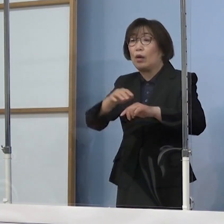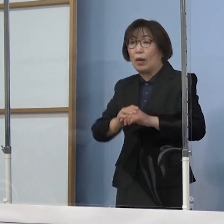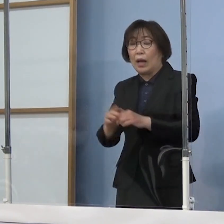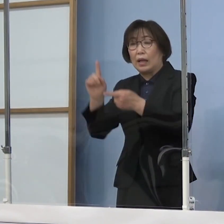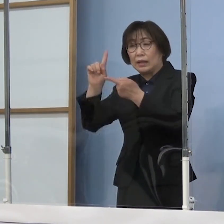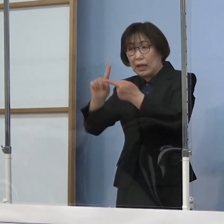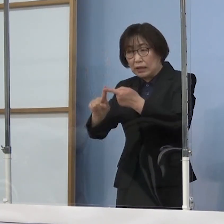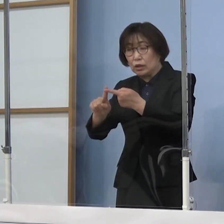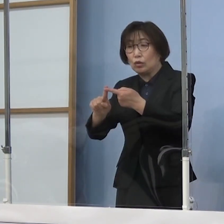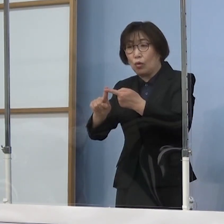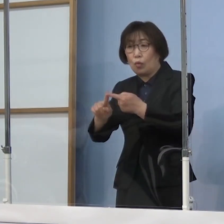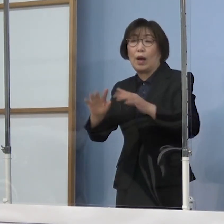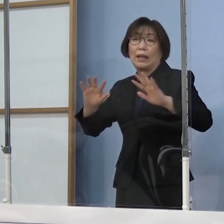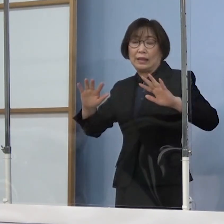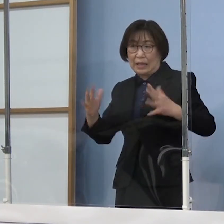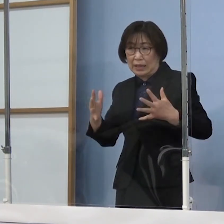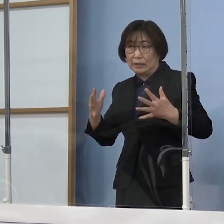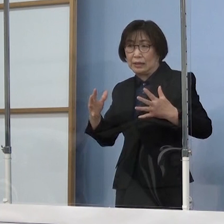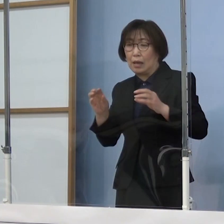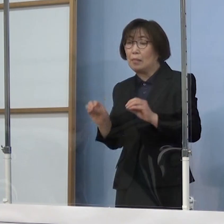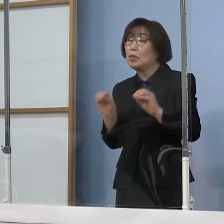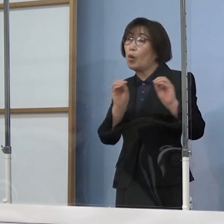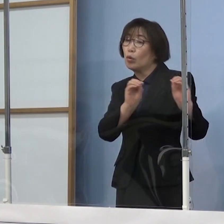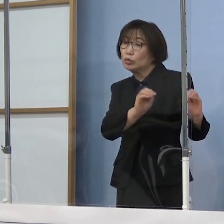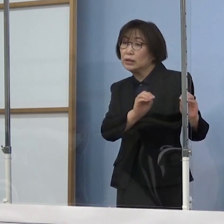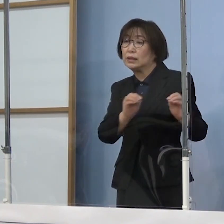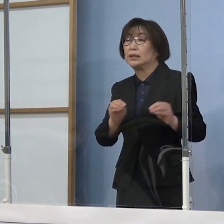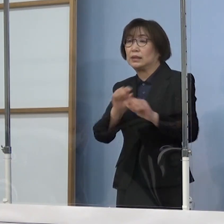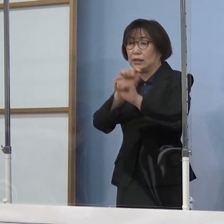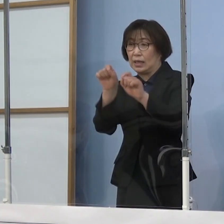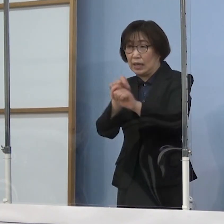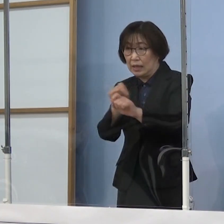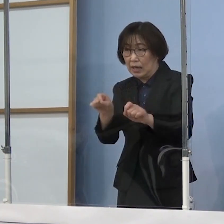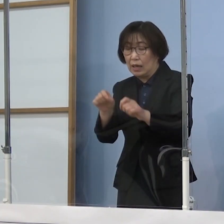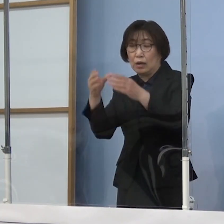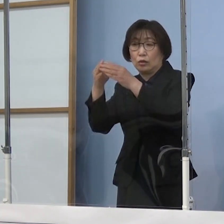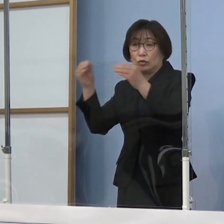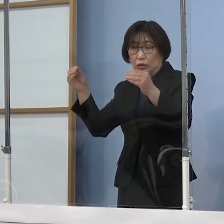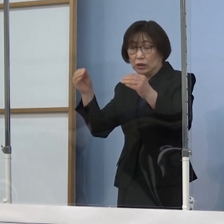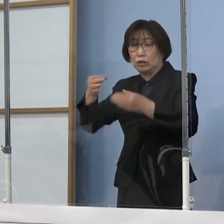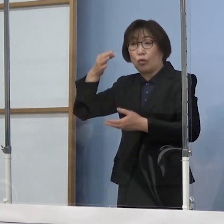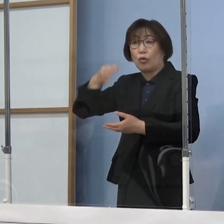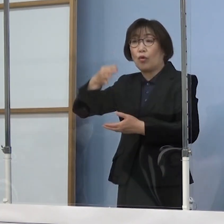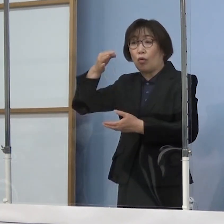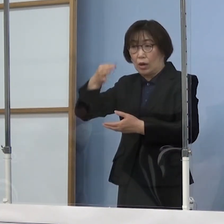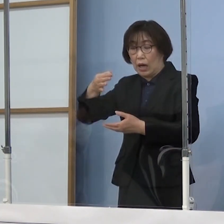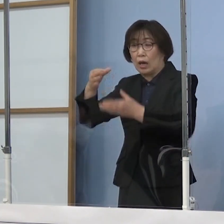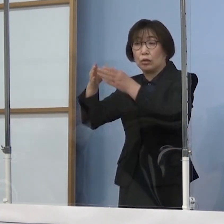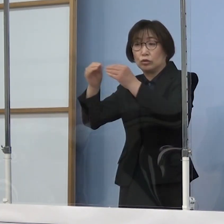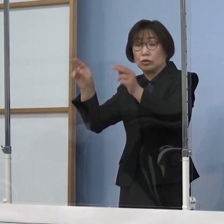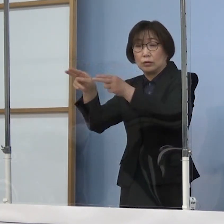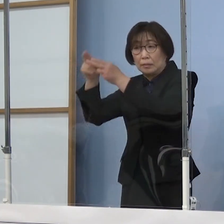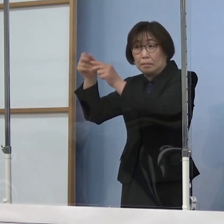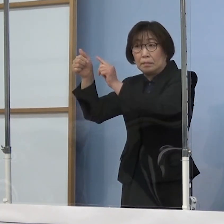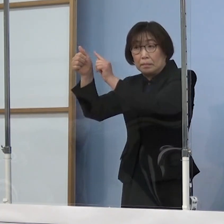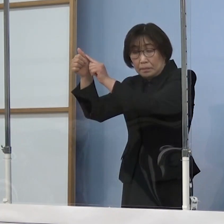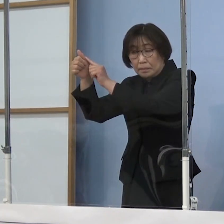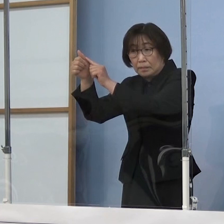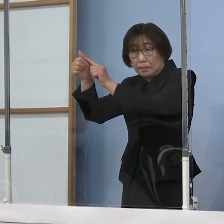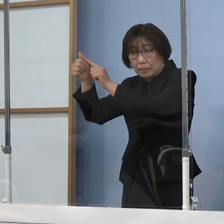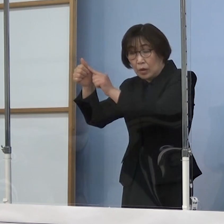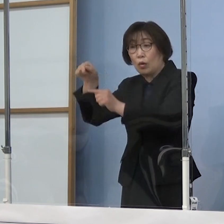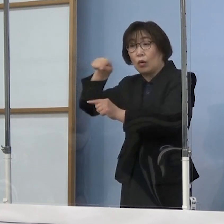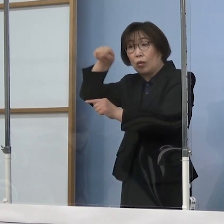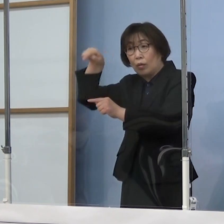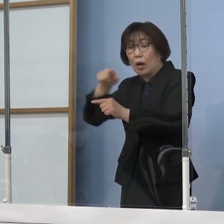なったわけではありますが、まあ、国の評価、これはアドバイザリーボードの皆さん方がその前日に徳島の情勢